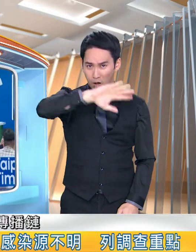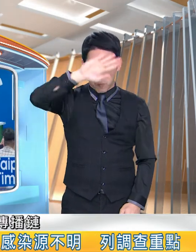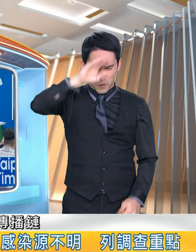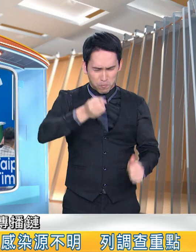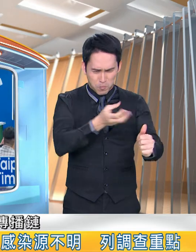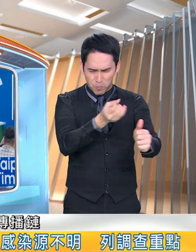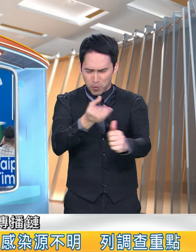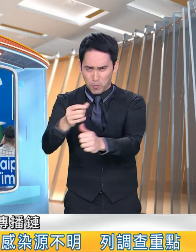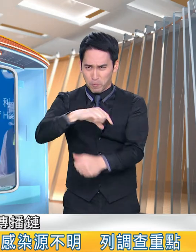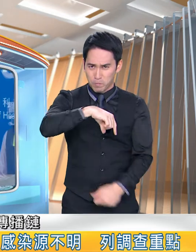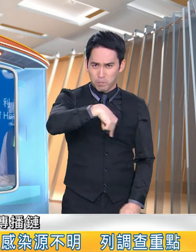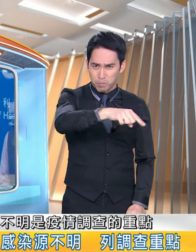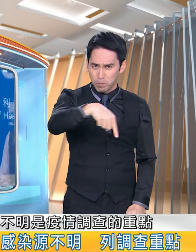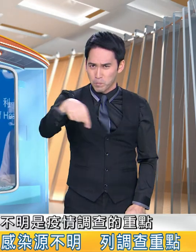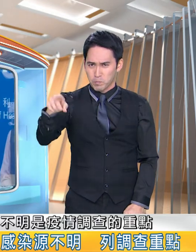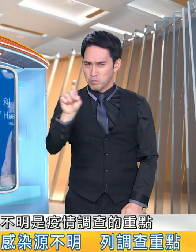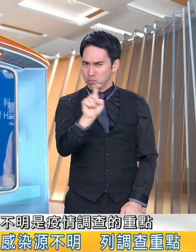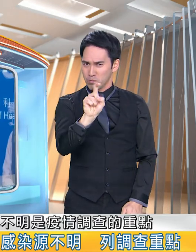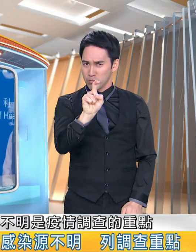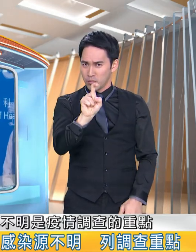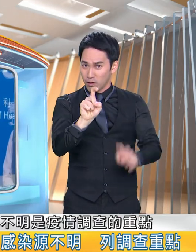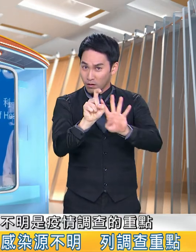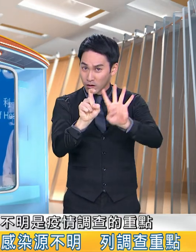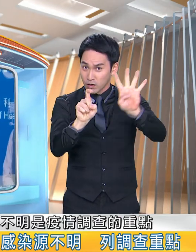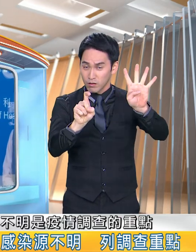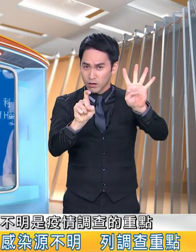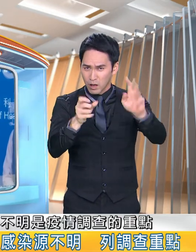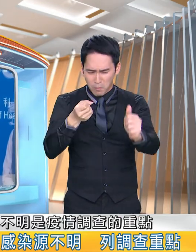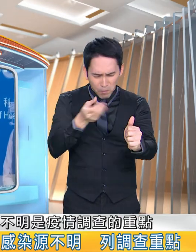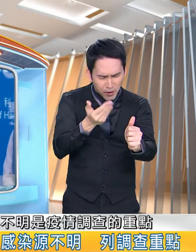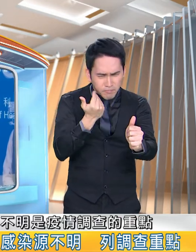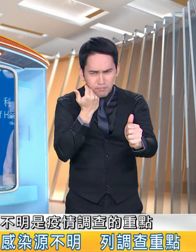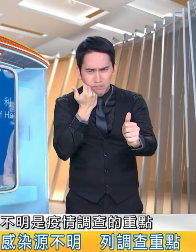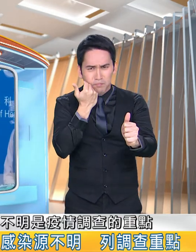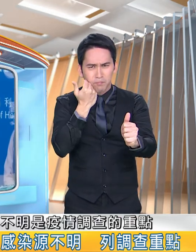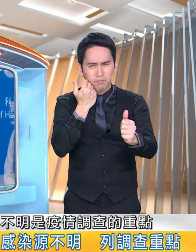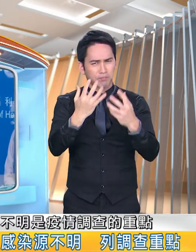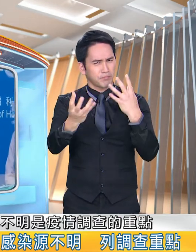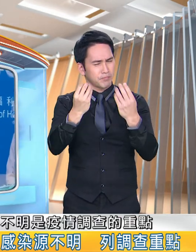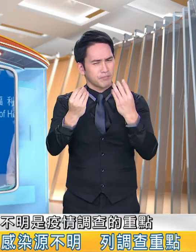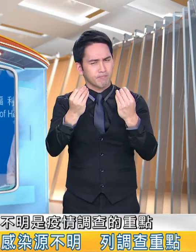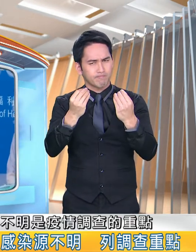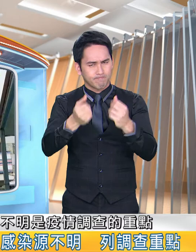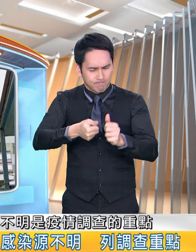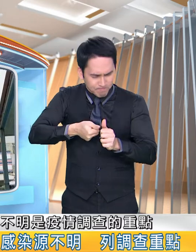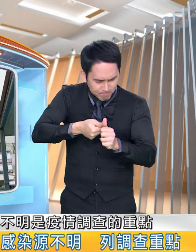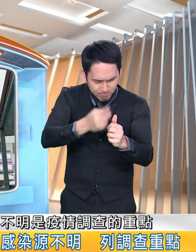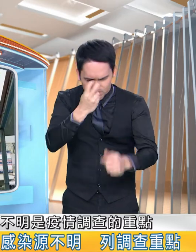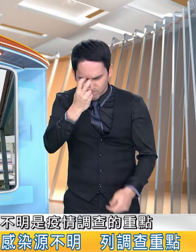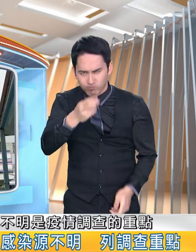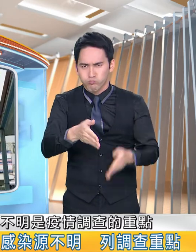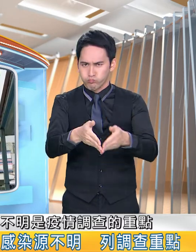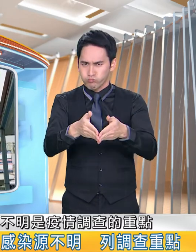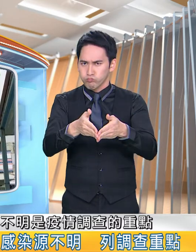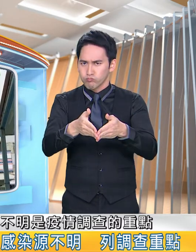链，而至少有四条感染源不明，是疫情调查的重点。